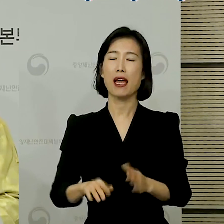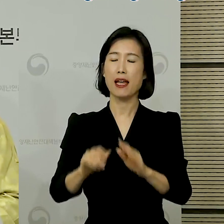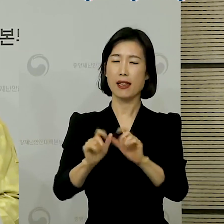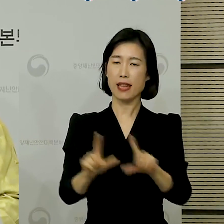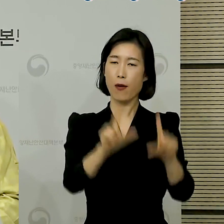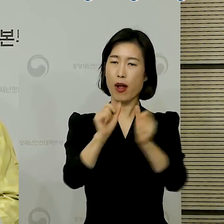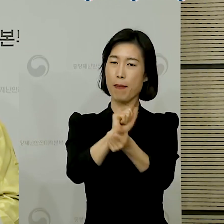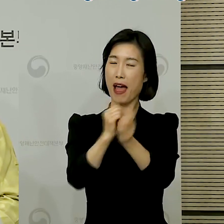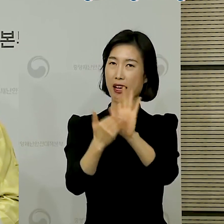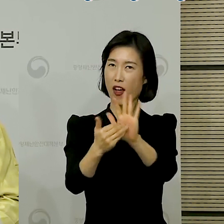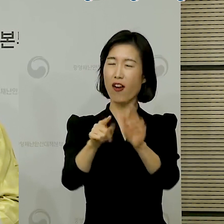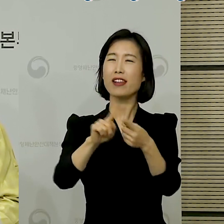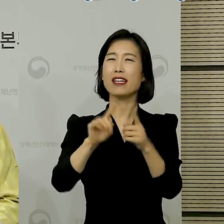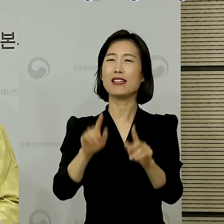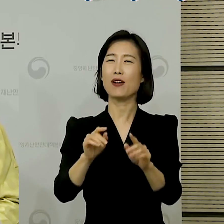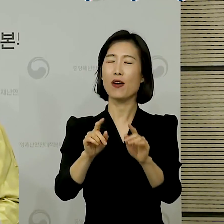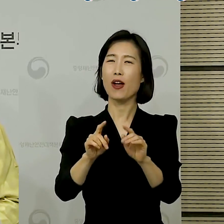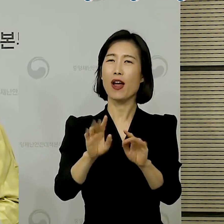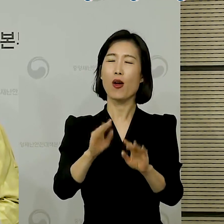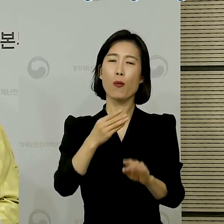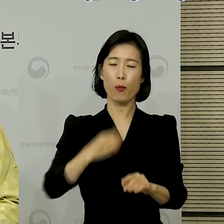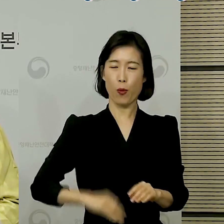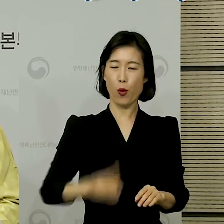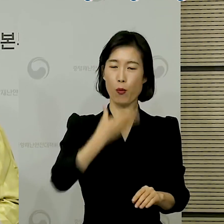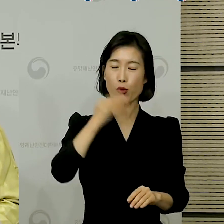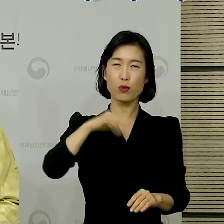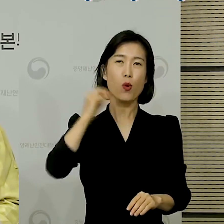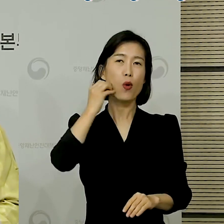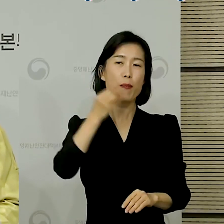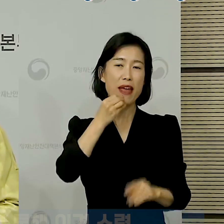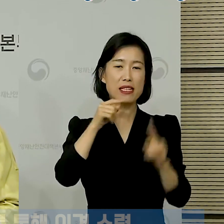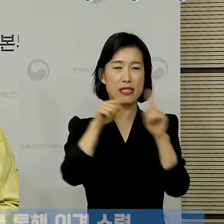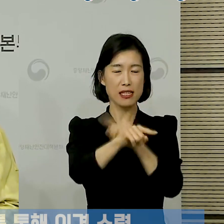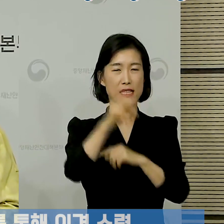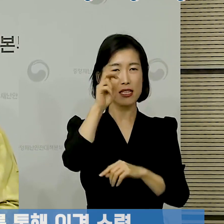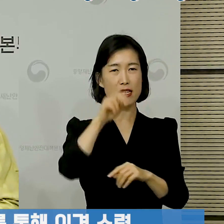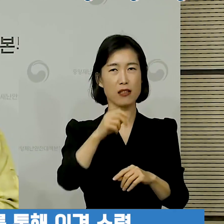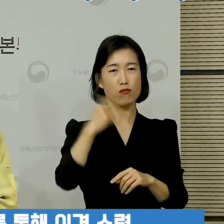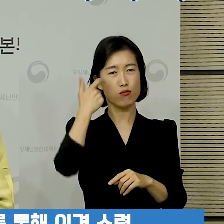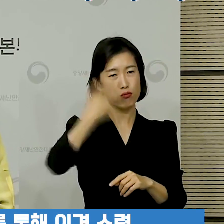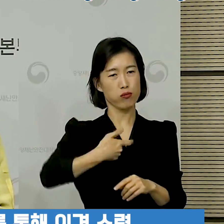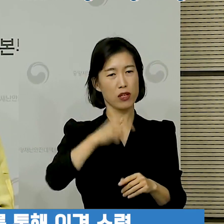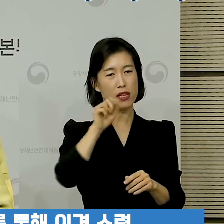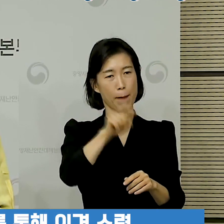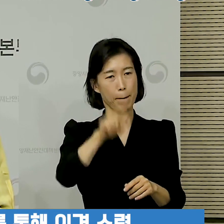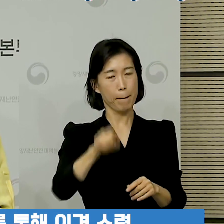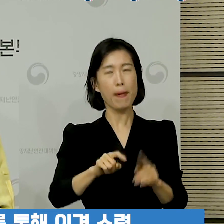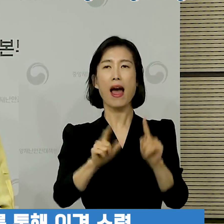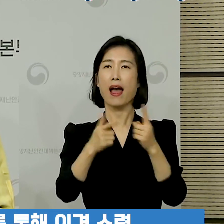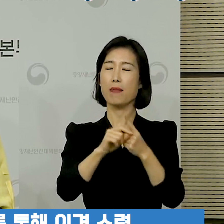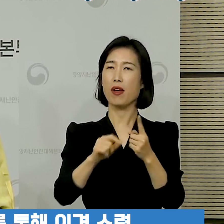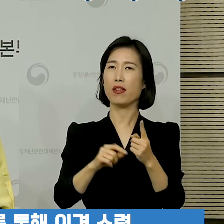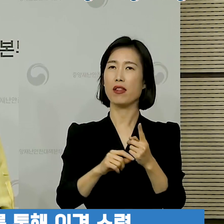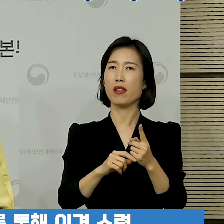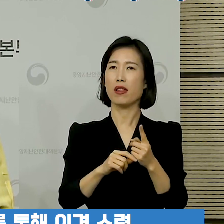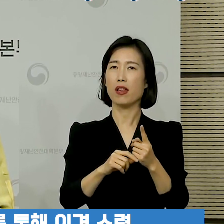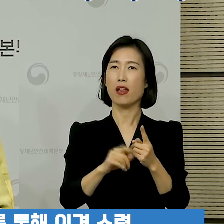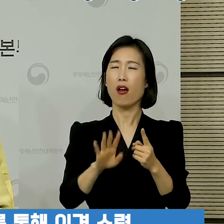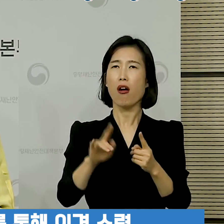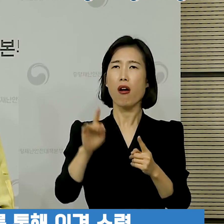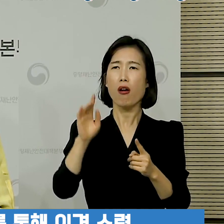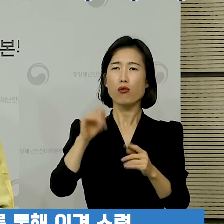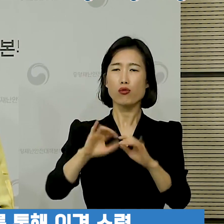생활방역 관련해서는 현재 인터넷 등 저희 복지부 홈페이지를 통해서도 접근하실 수 있고 국민들께서 어느 순간에 어떤